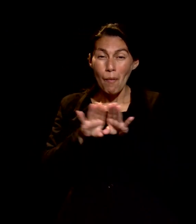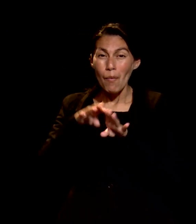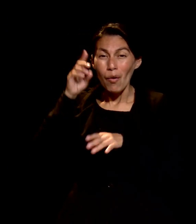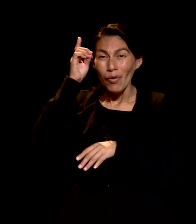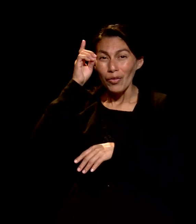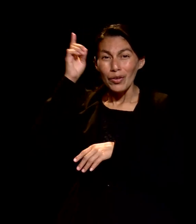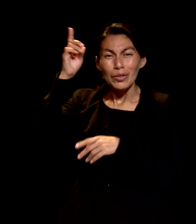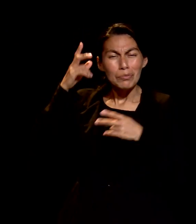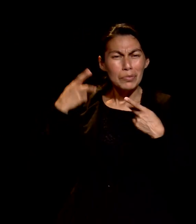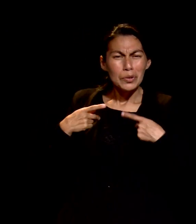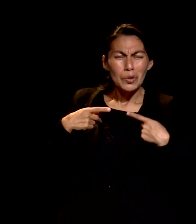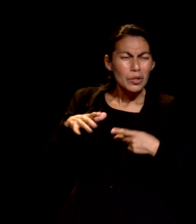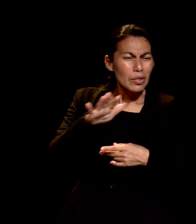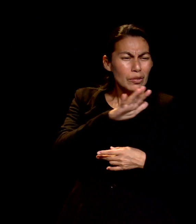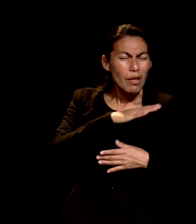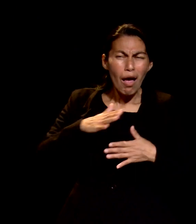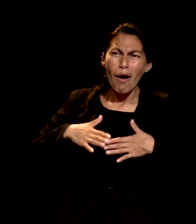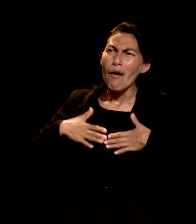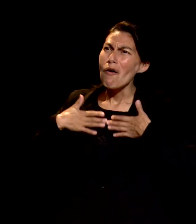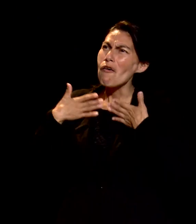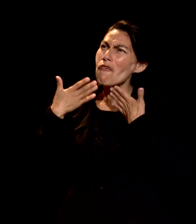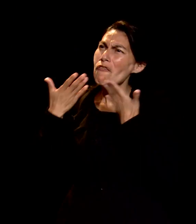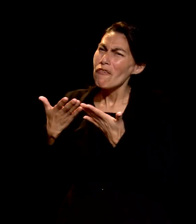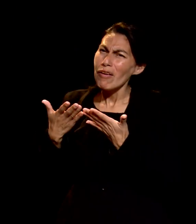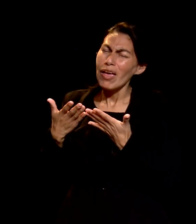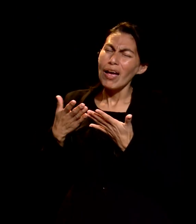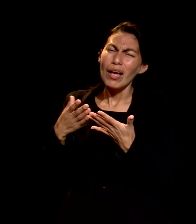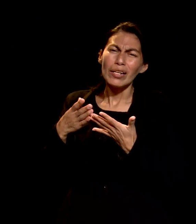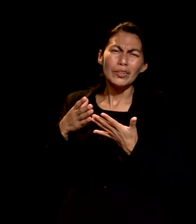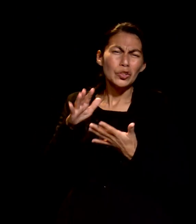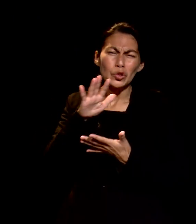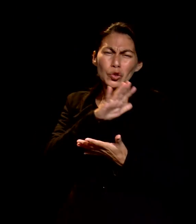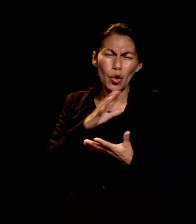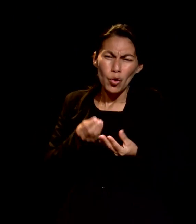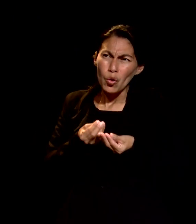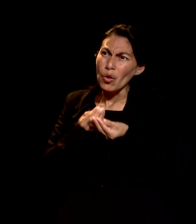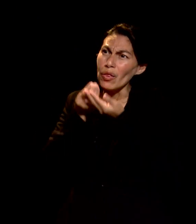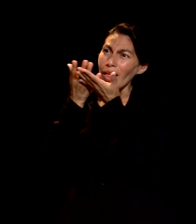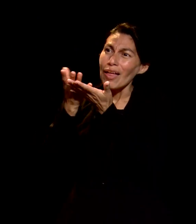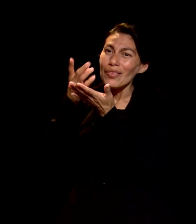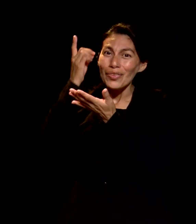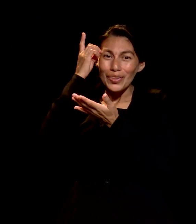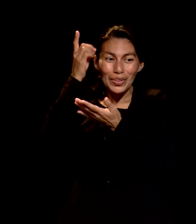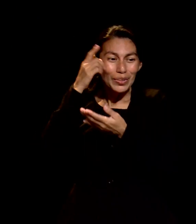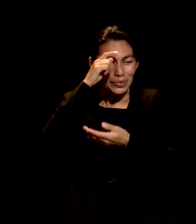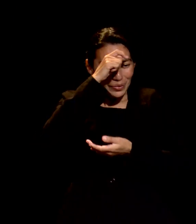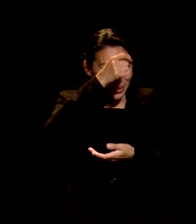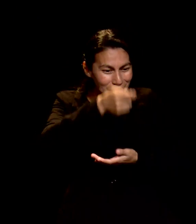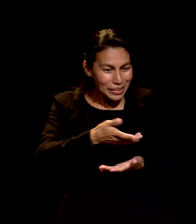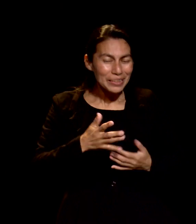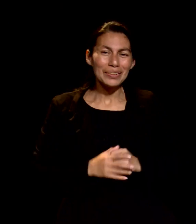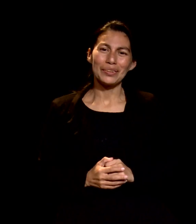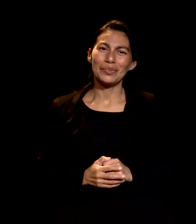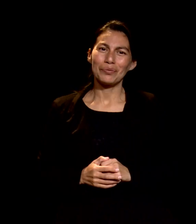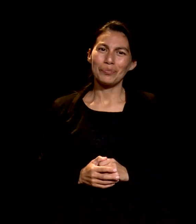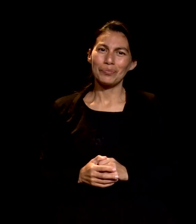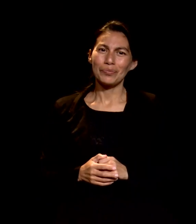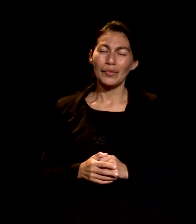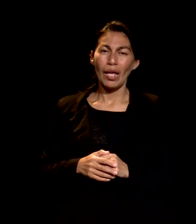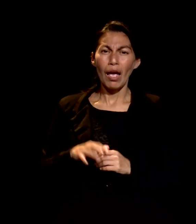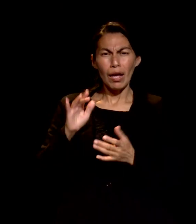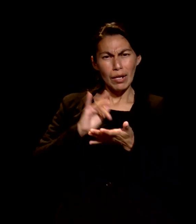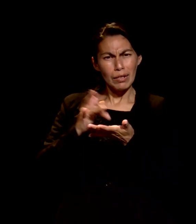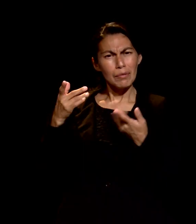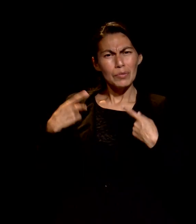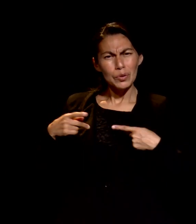y depositan todas sus cargas y sus alegrías y sus sueños en sus manos